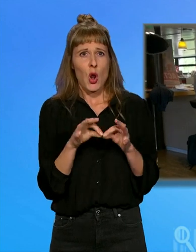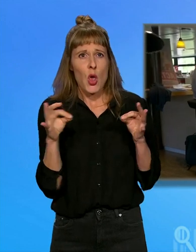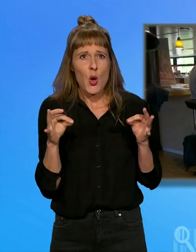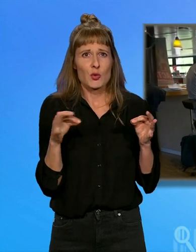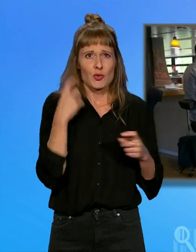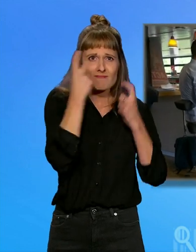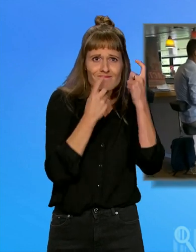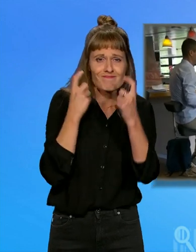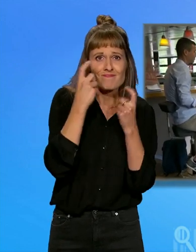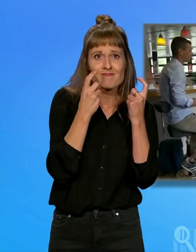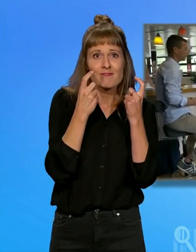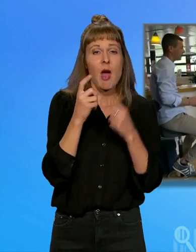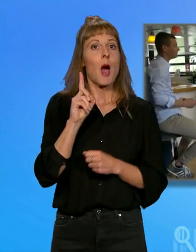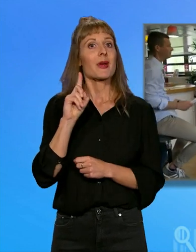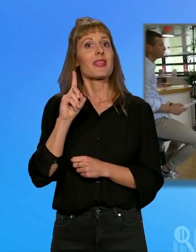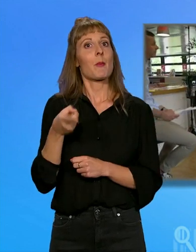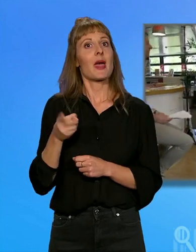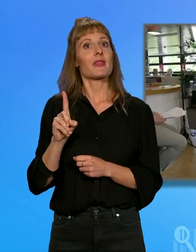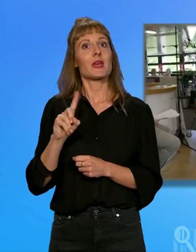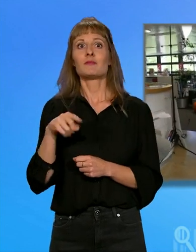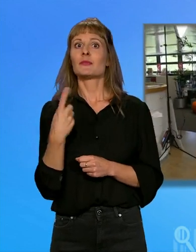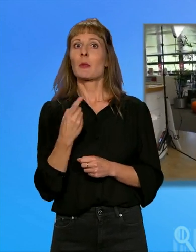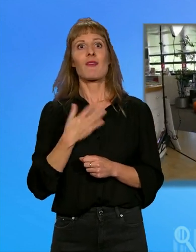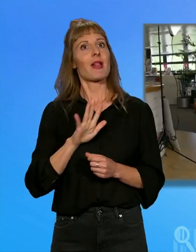Gewerkschaft nicht sprechen, geschweige verhandeln.